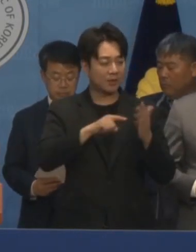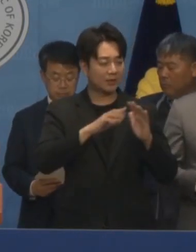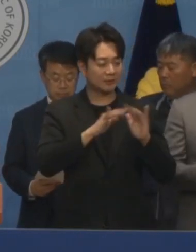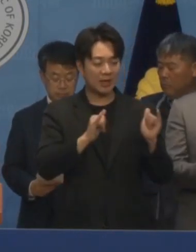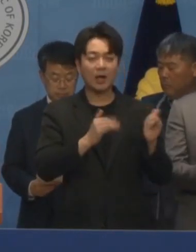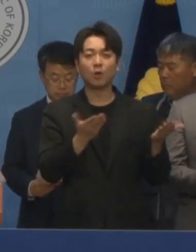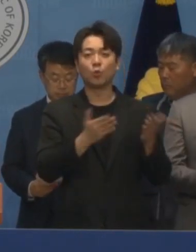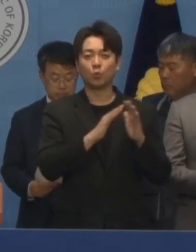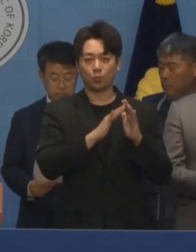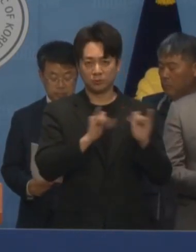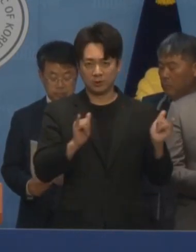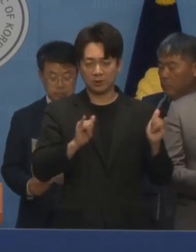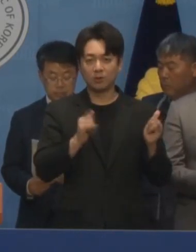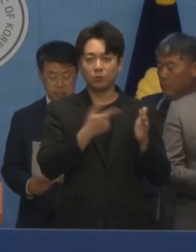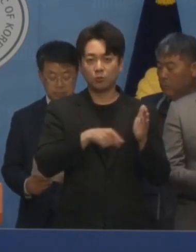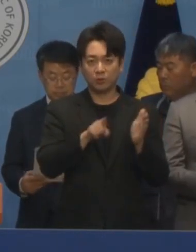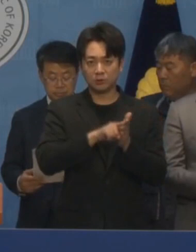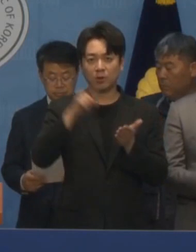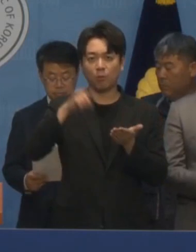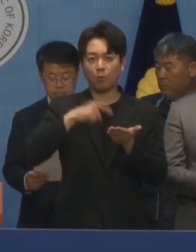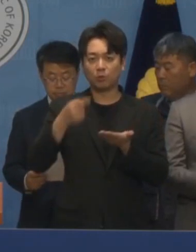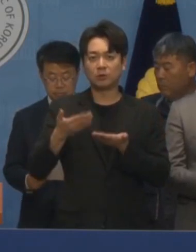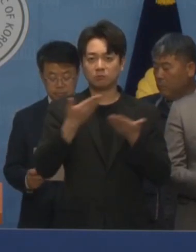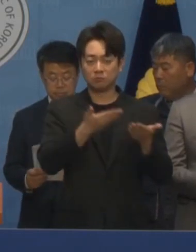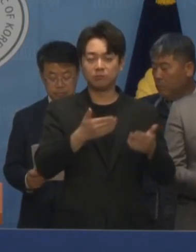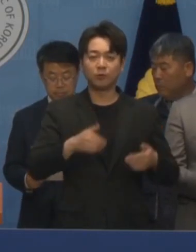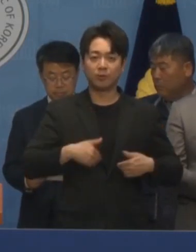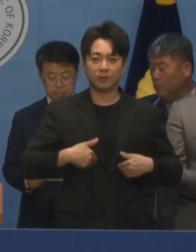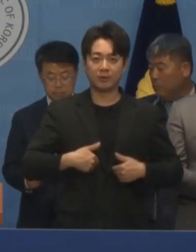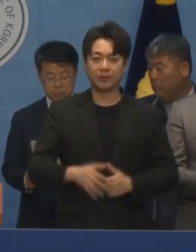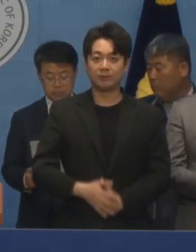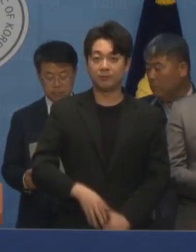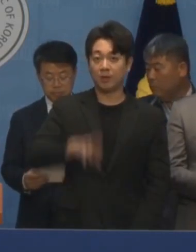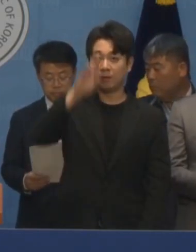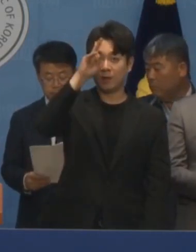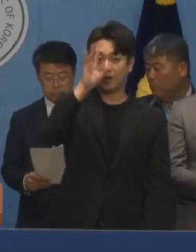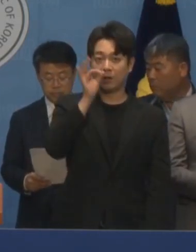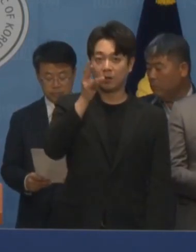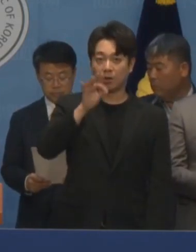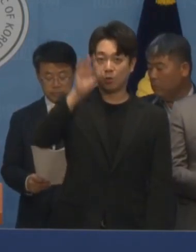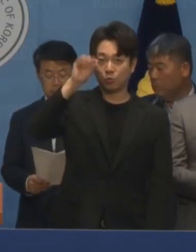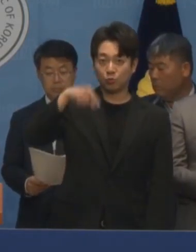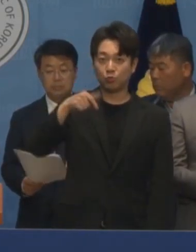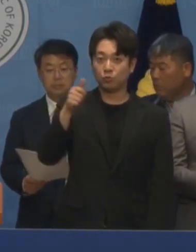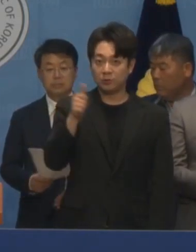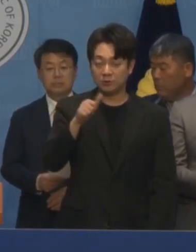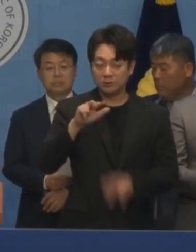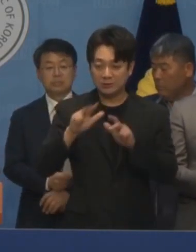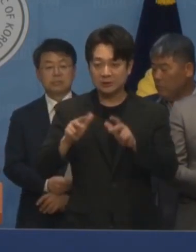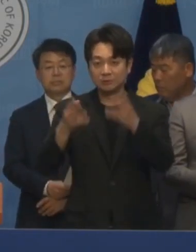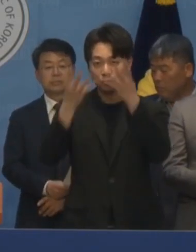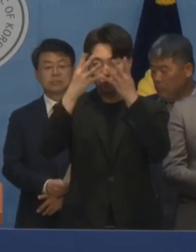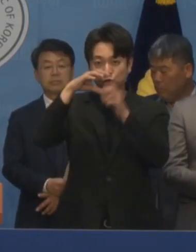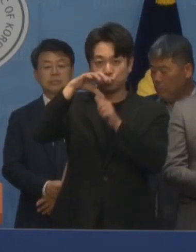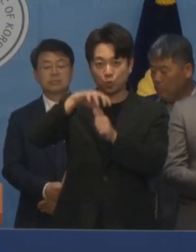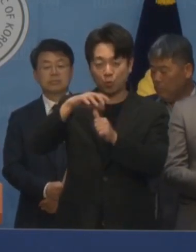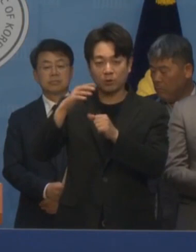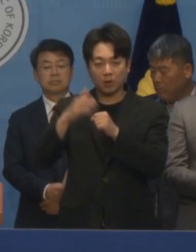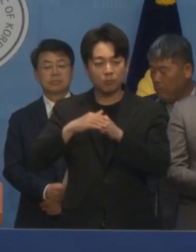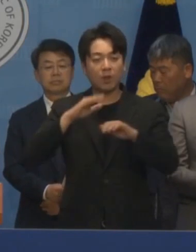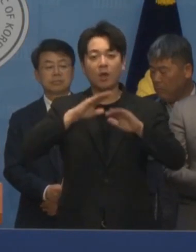노동자이기 때문입니다. 박영우 회장은 구속 상태여서 체불임금 문제를 해결하기